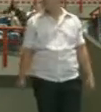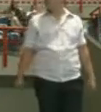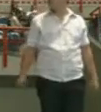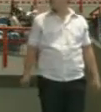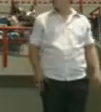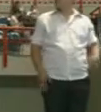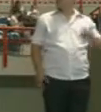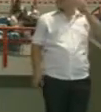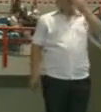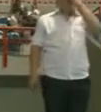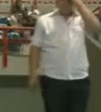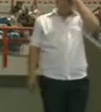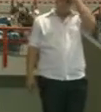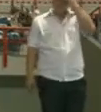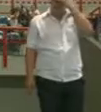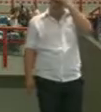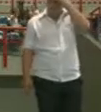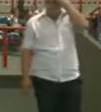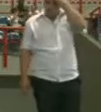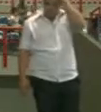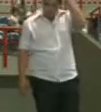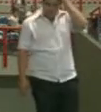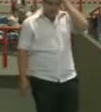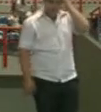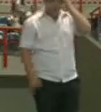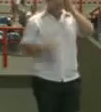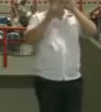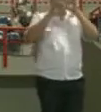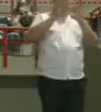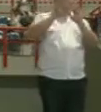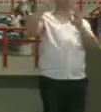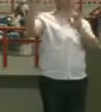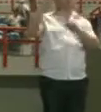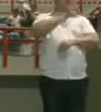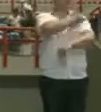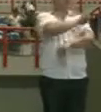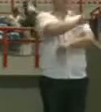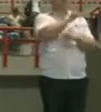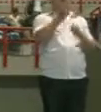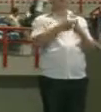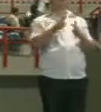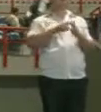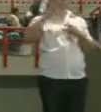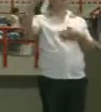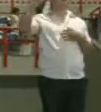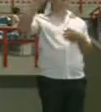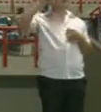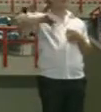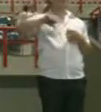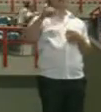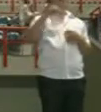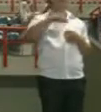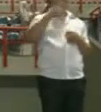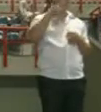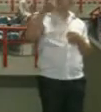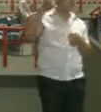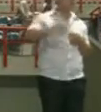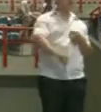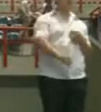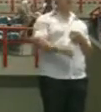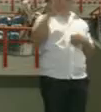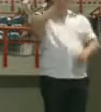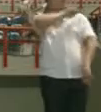um problema terrível. Quanto mais distante do Rio de Janeiro, mais complicado. Se lá era ruim, no Ceará era pior.